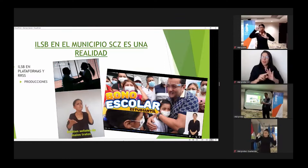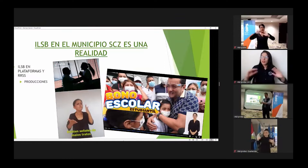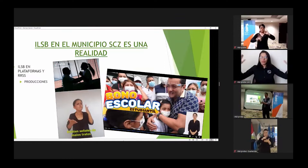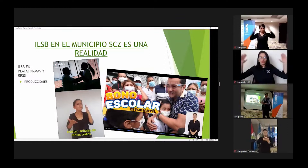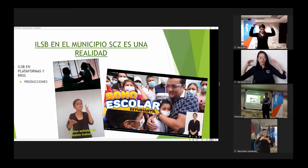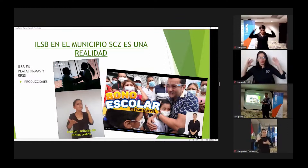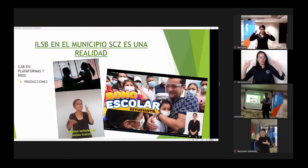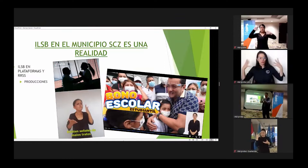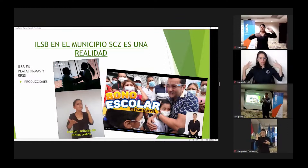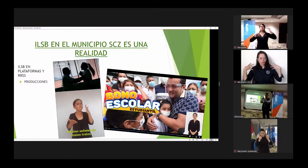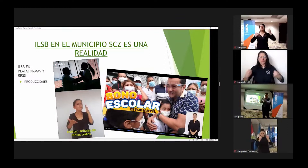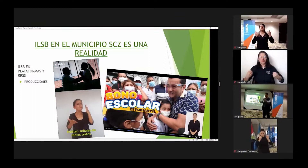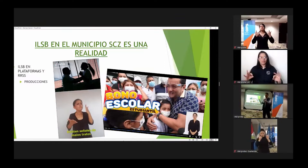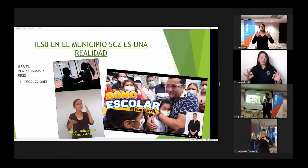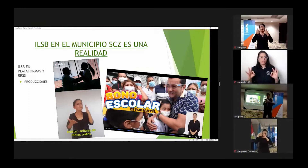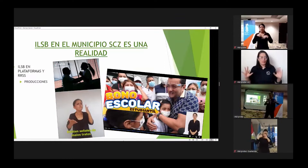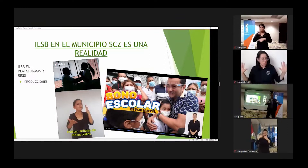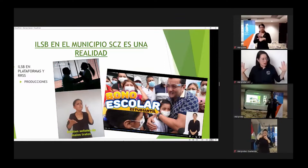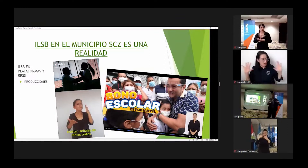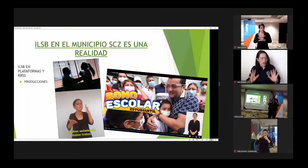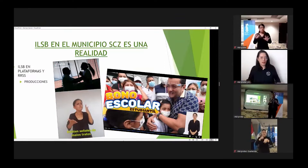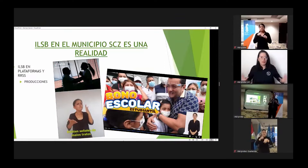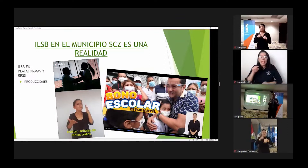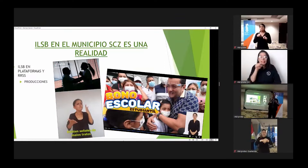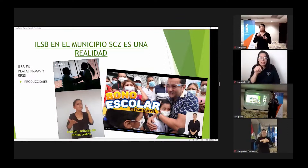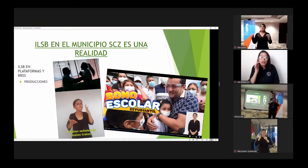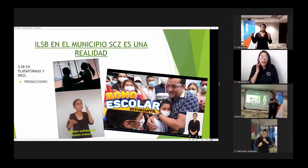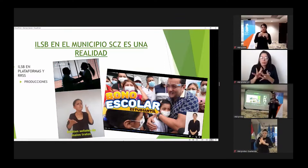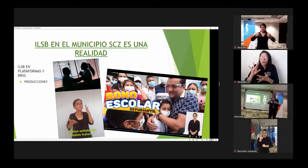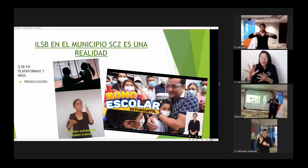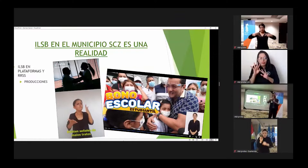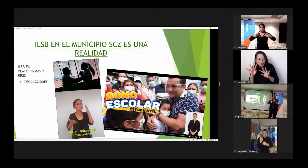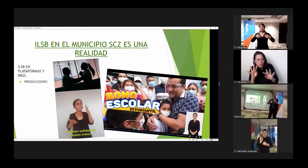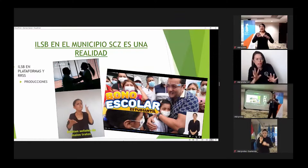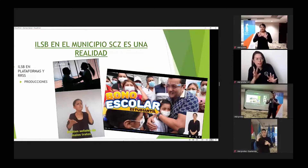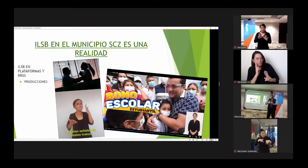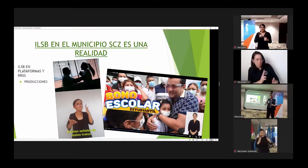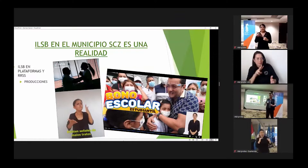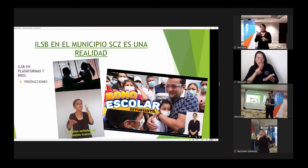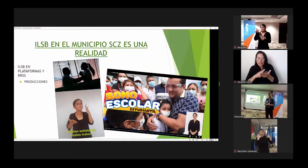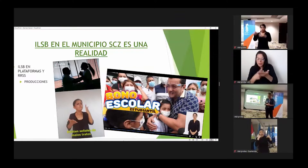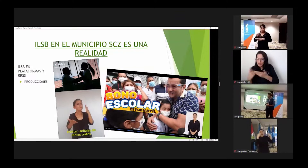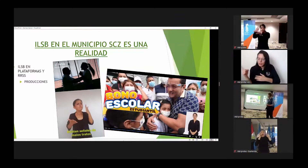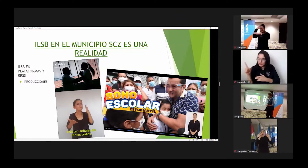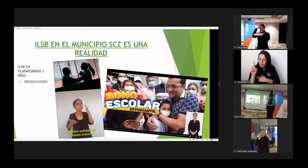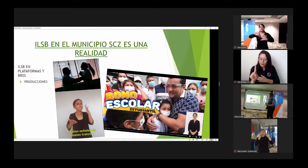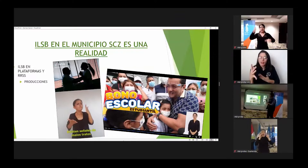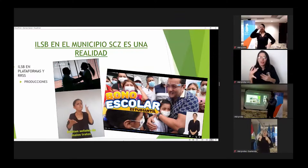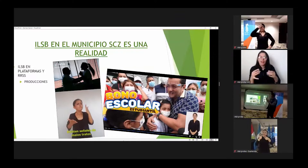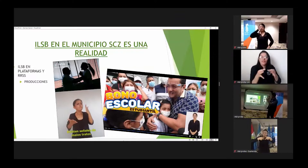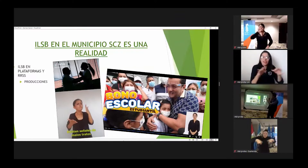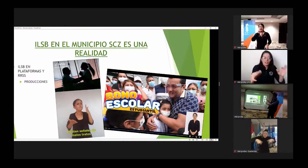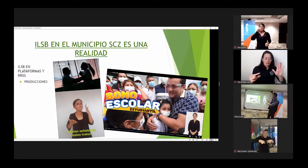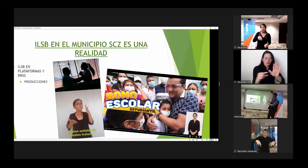todo lo que se va produciendo ahora ya las autoridades lo reconocen y lo hacen con intérprete, con subtítulos y bueno,